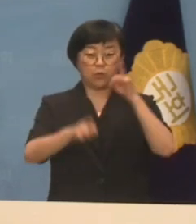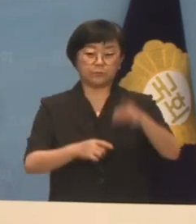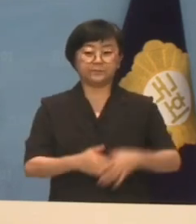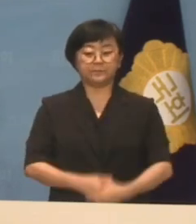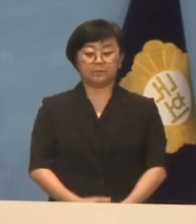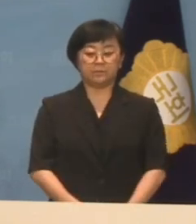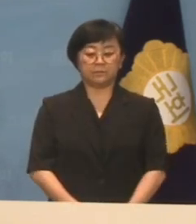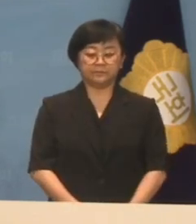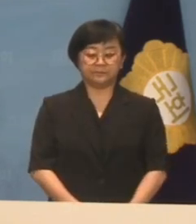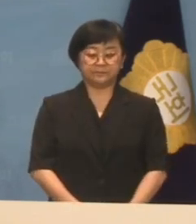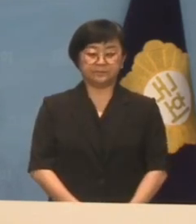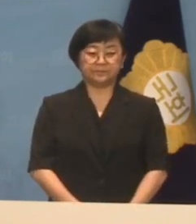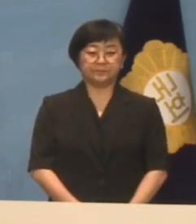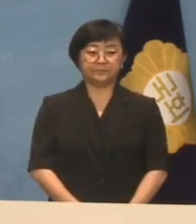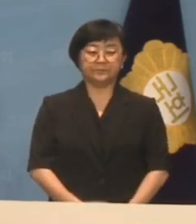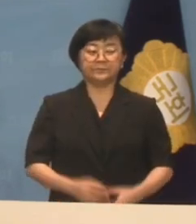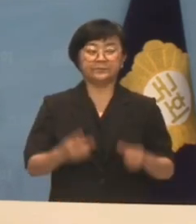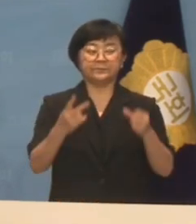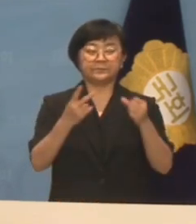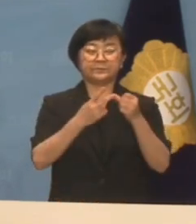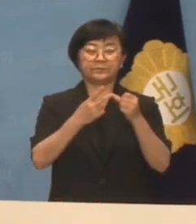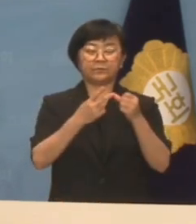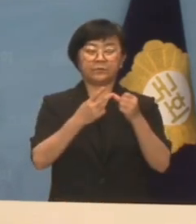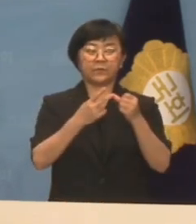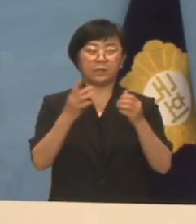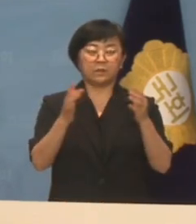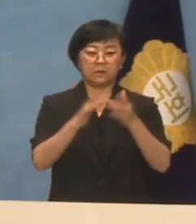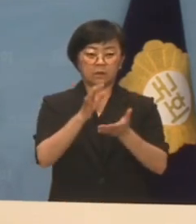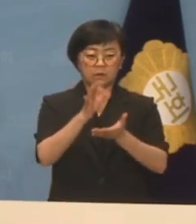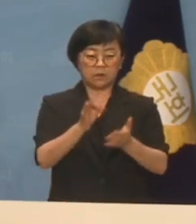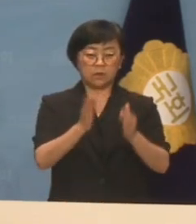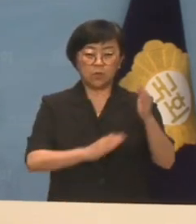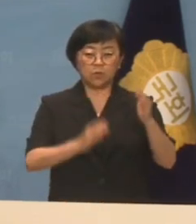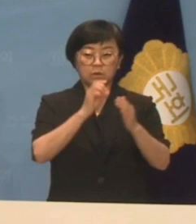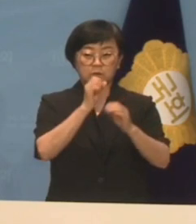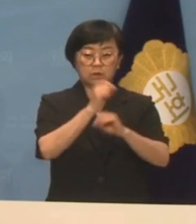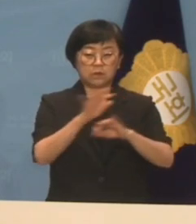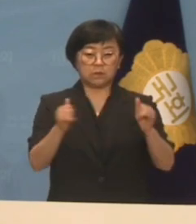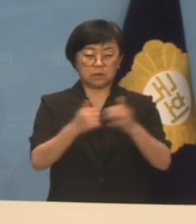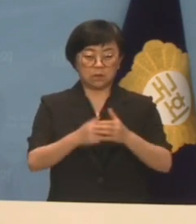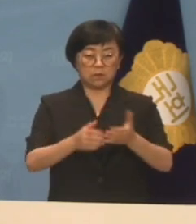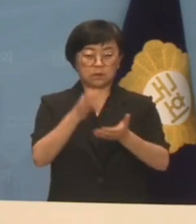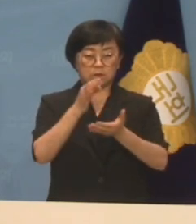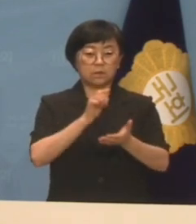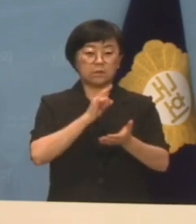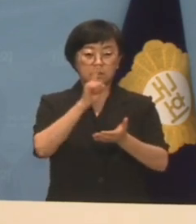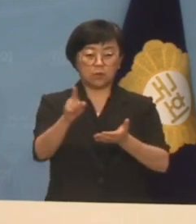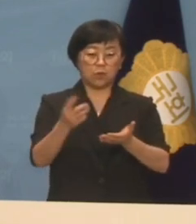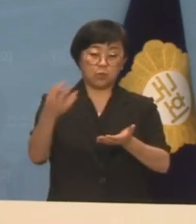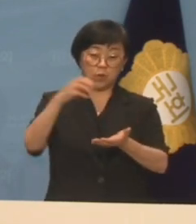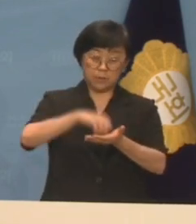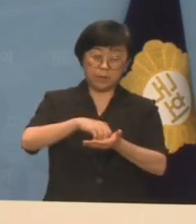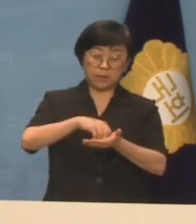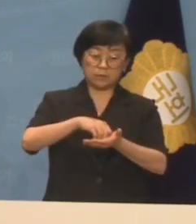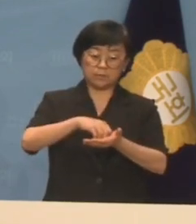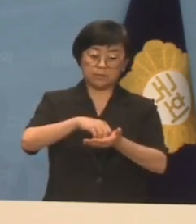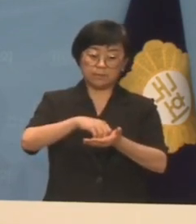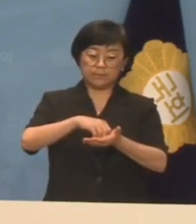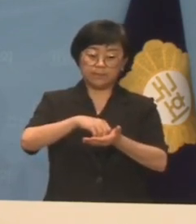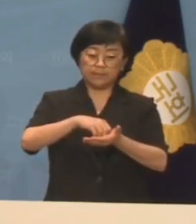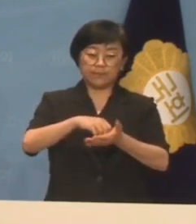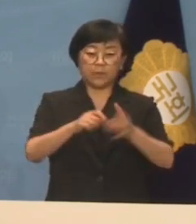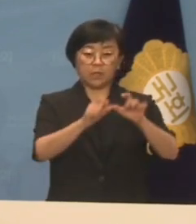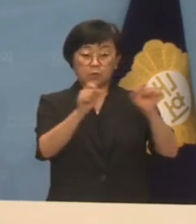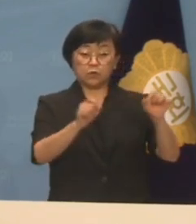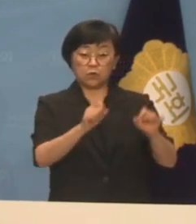신고하겠다. 둘째, 가상자산을 공직자 재산 신고 대상에 포함시키도록 계류